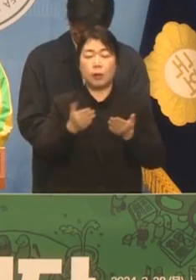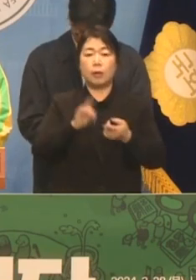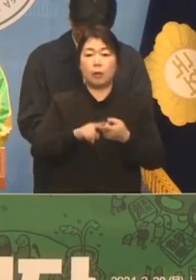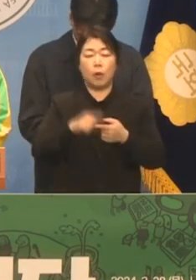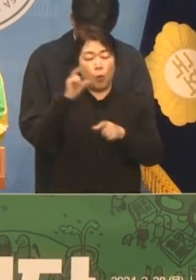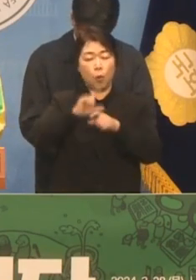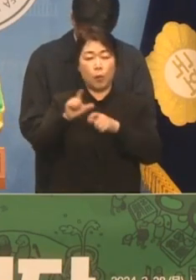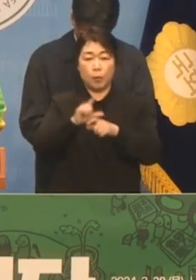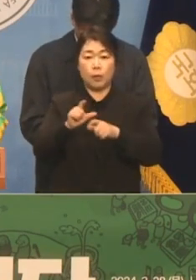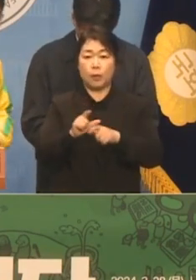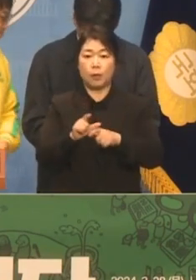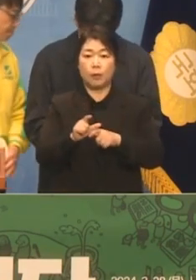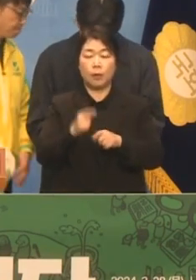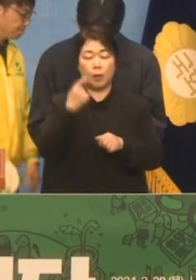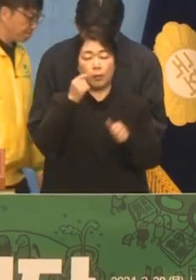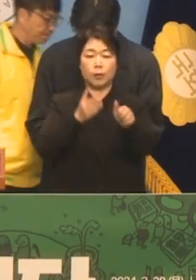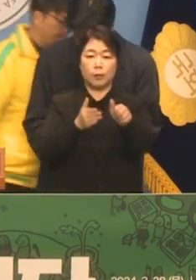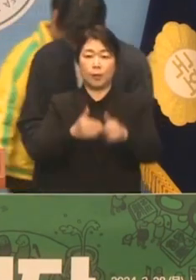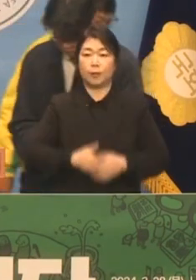이거로